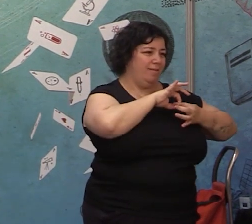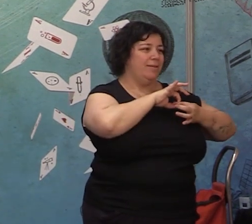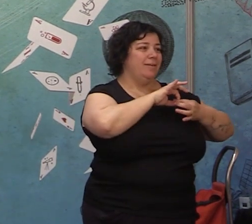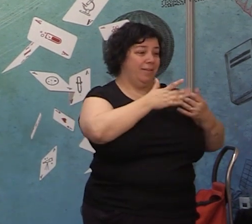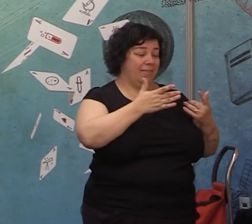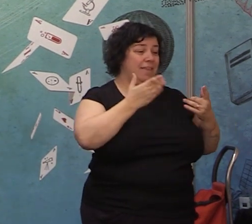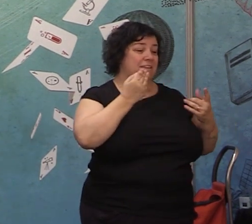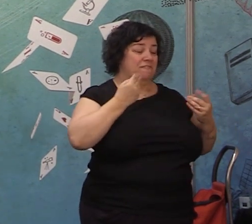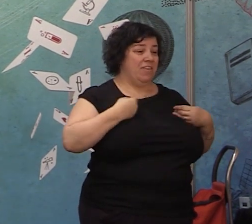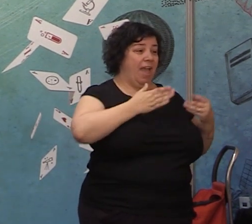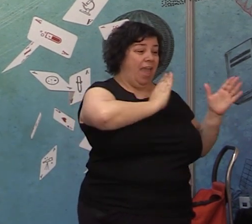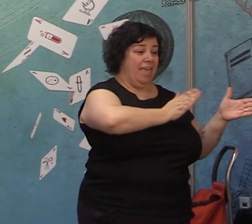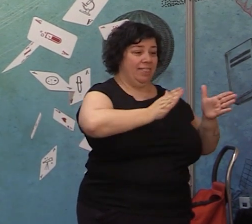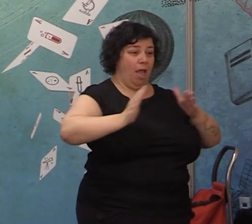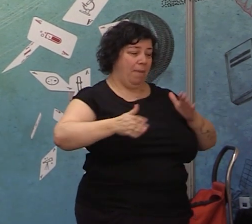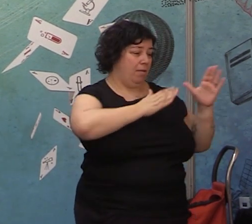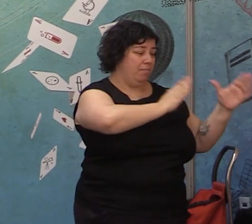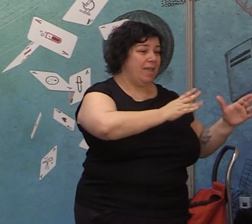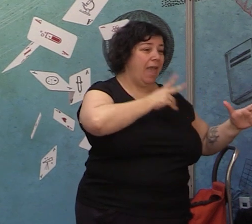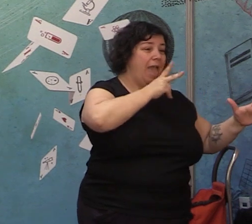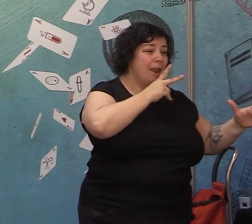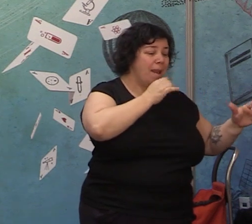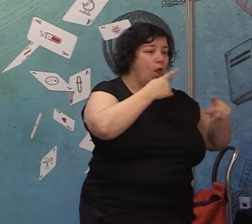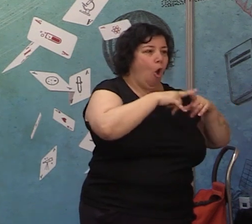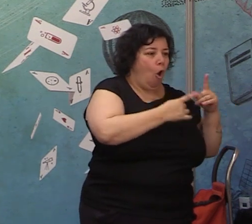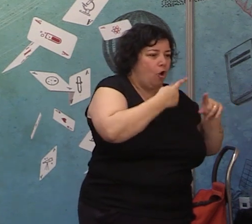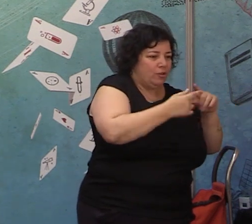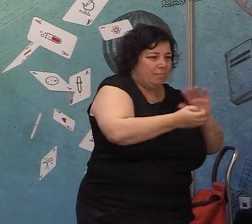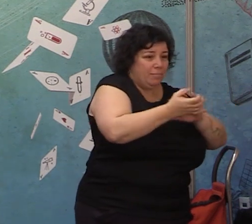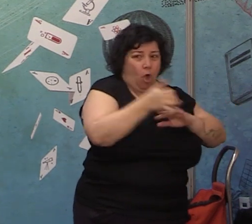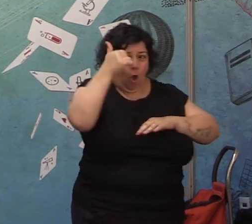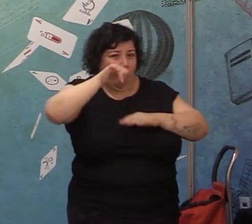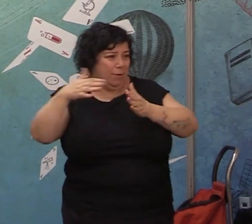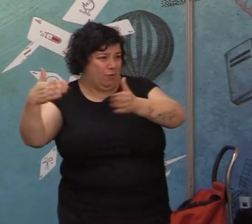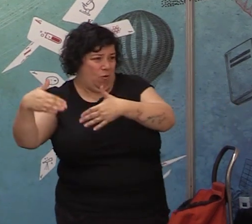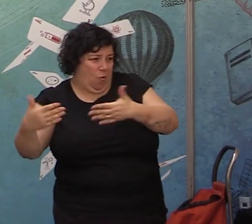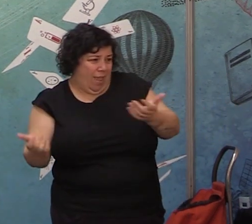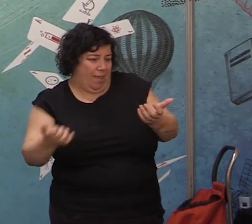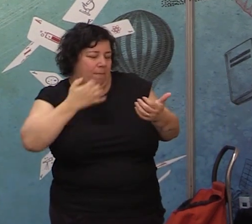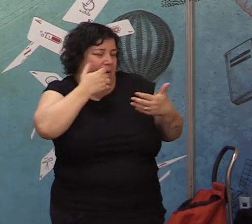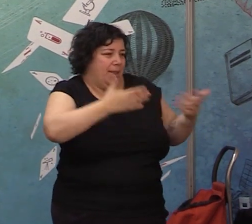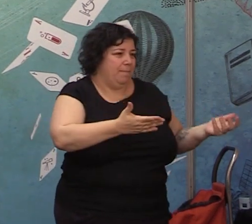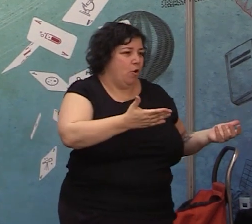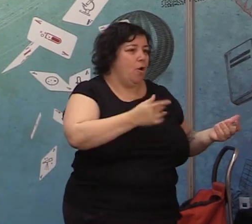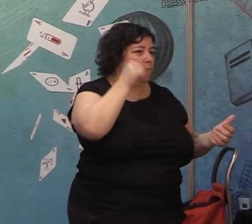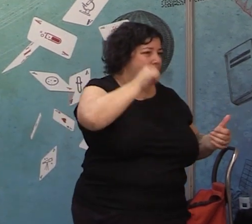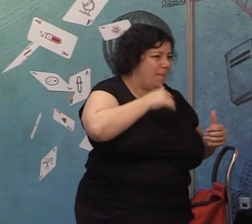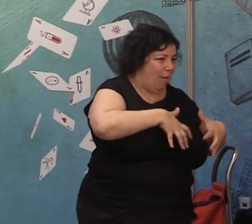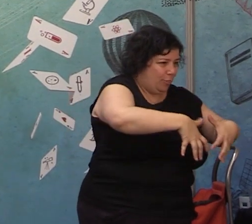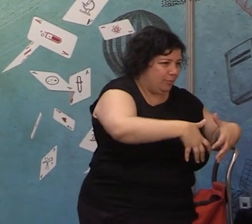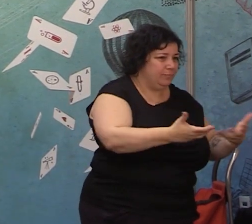cada etapa de nuestra vida hay una serie de hormonas o acontecimientos que los hombres no van a tener, o por ejemplo un